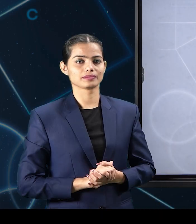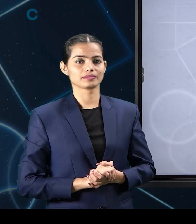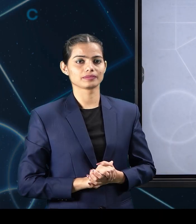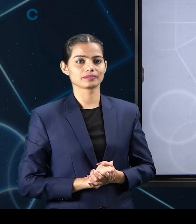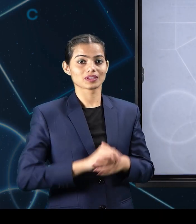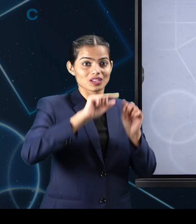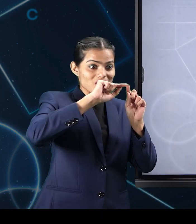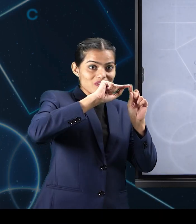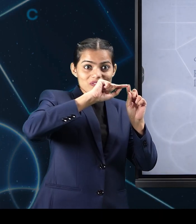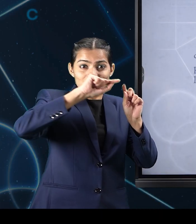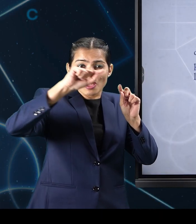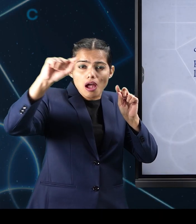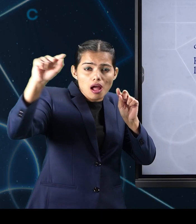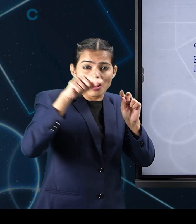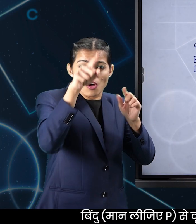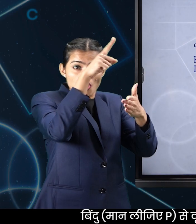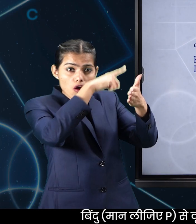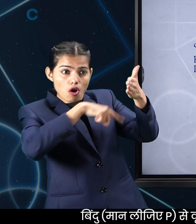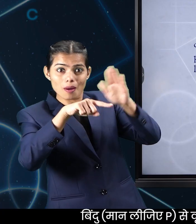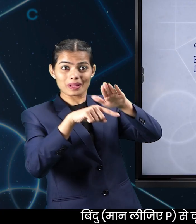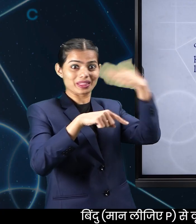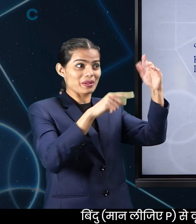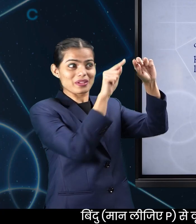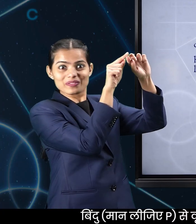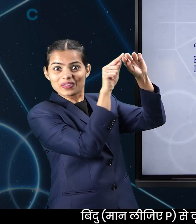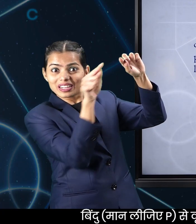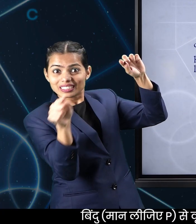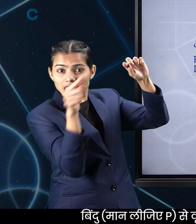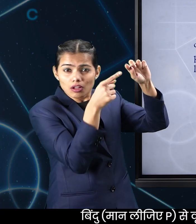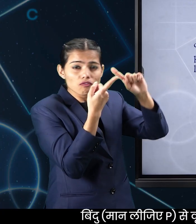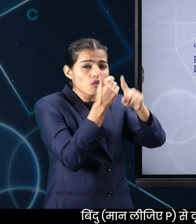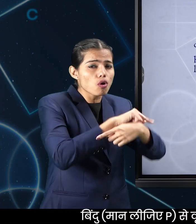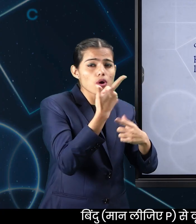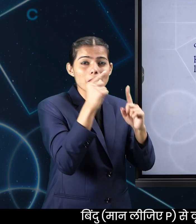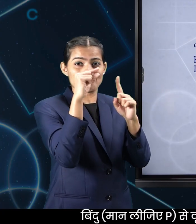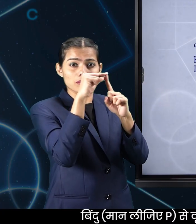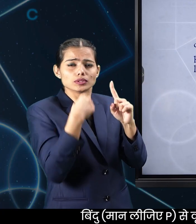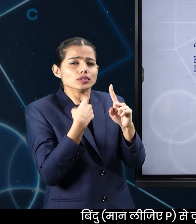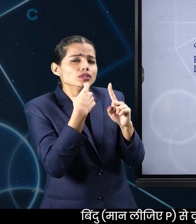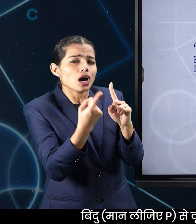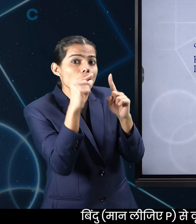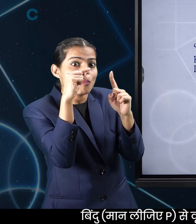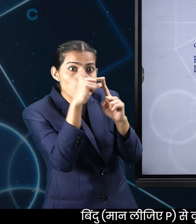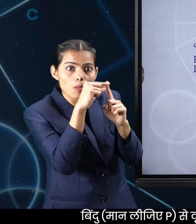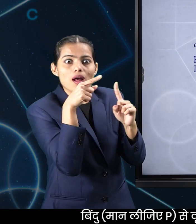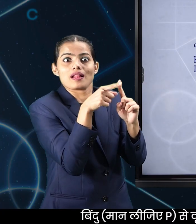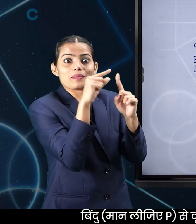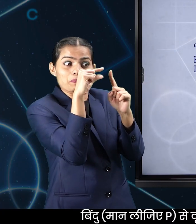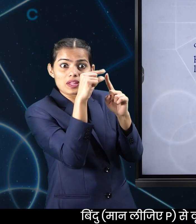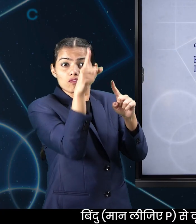एक स्पर्शिका की लंबाई बिंदु से वृत्त तक स्पर्शिका की लंबाई को वृत्त के 7 बाह्य बिंदु